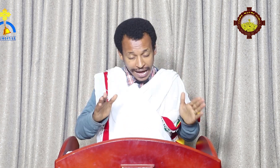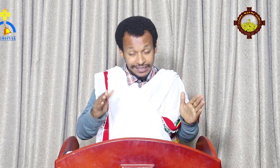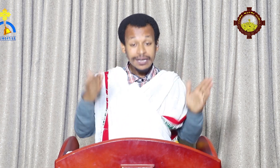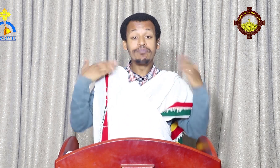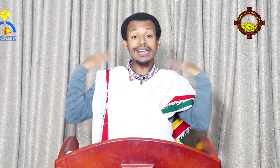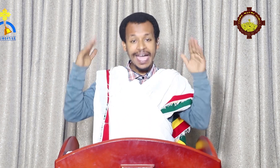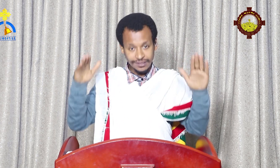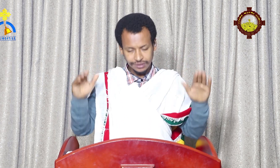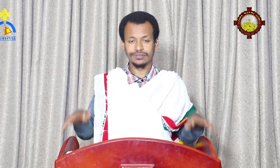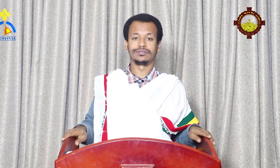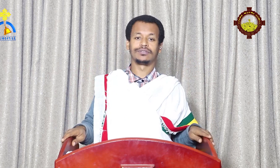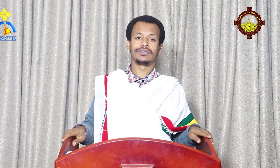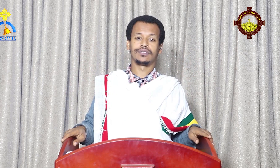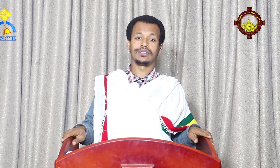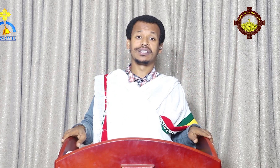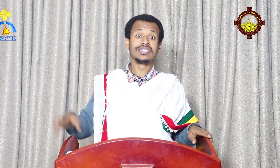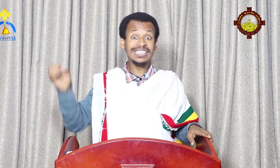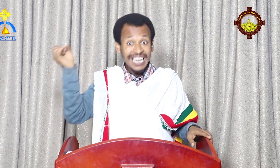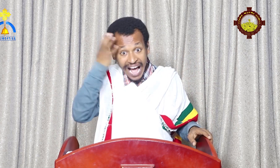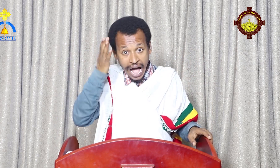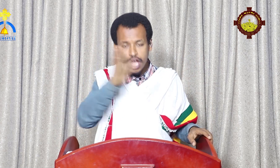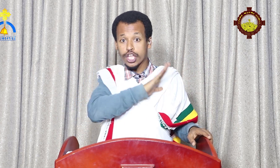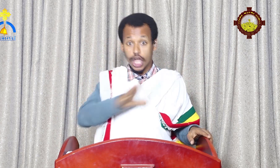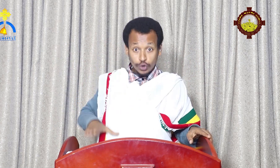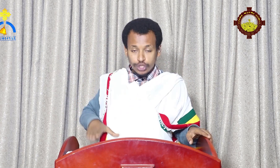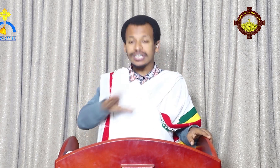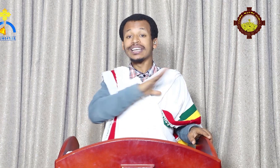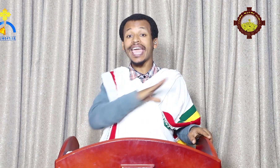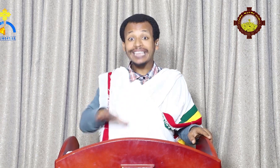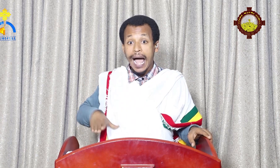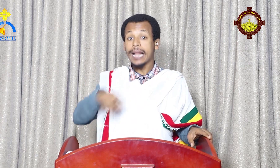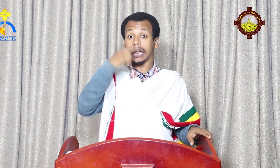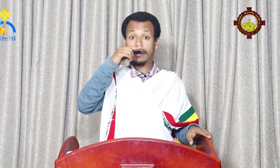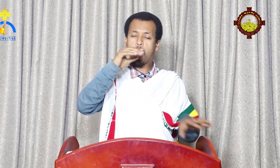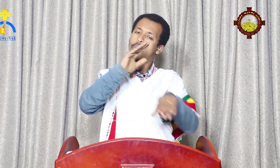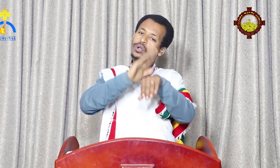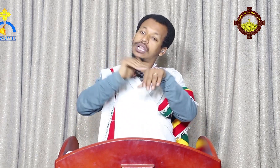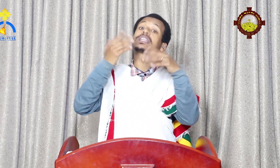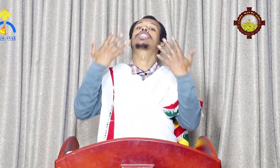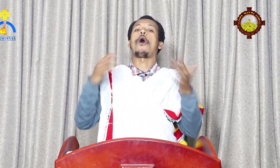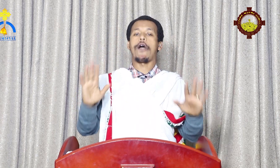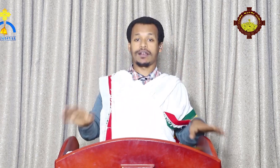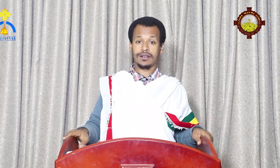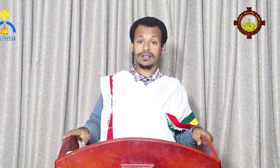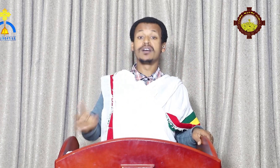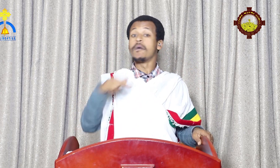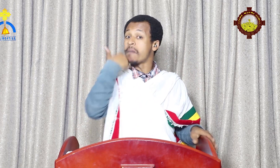ቅዱሳን መላእክት የሰካ ጌቶች ጌታ ተብለው ተጠርተዋል።